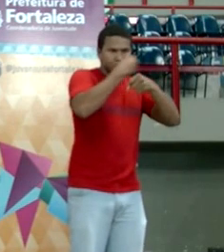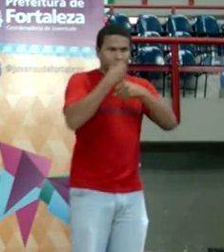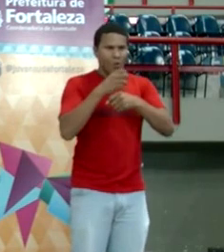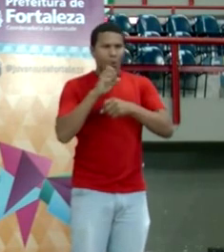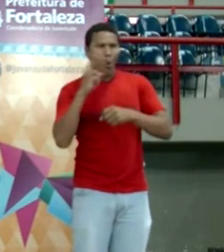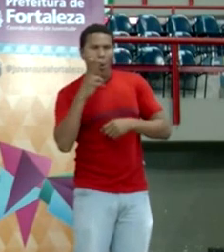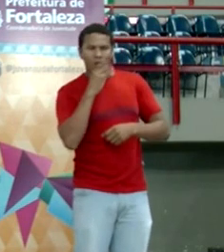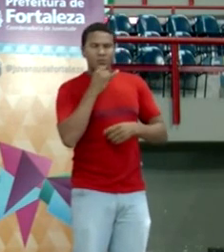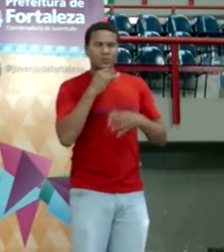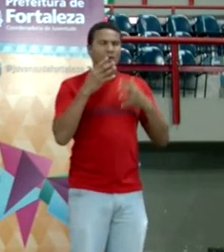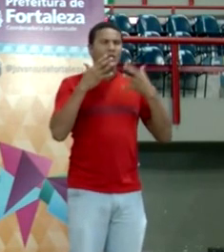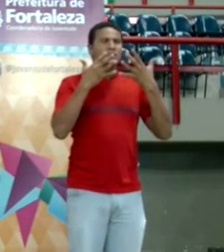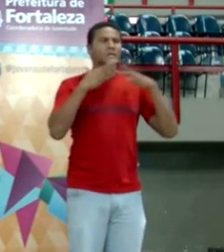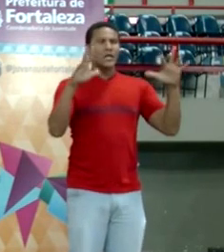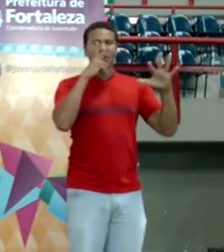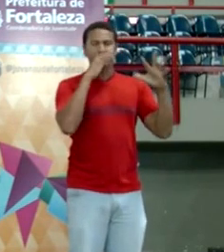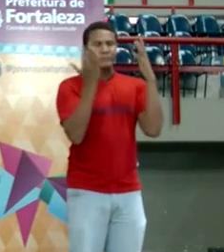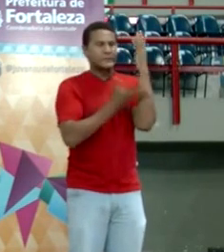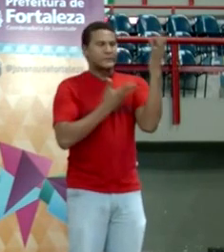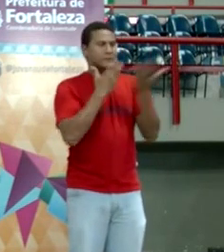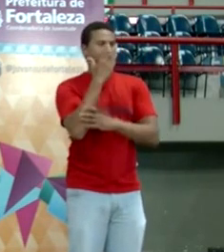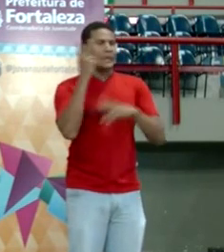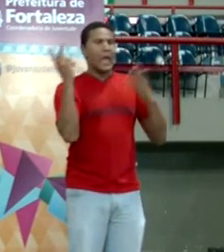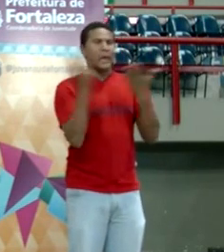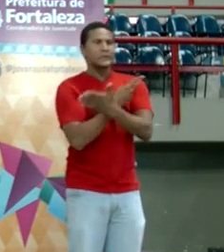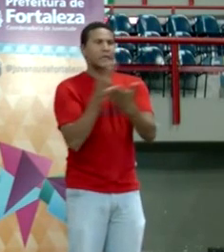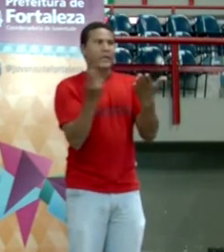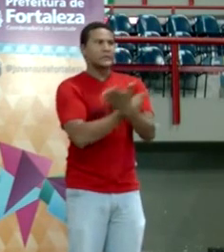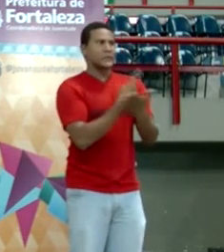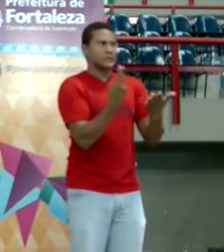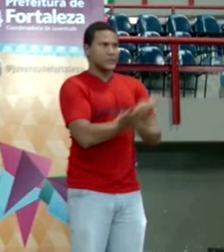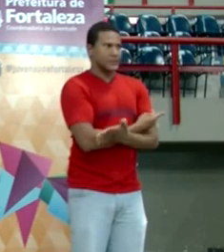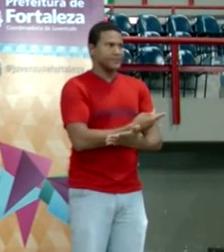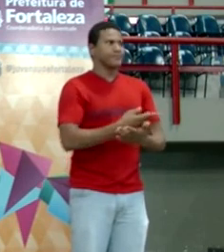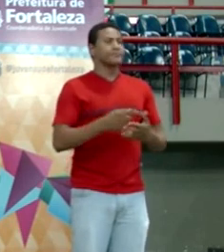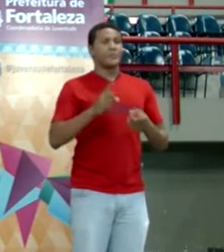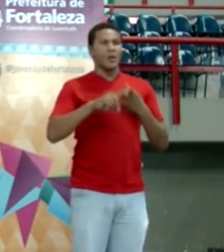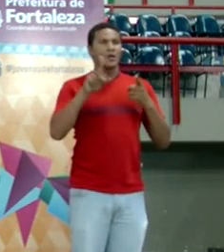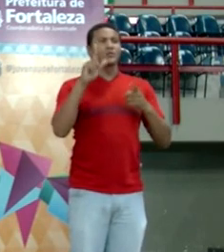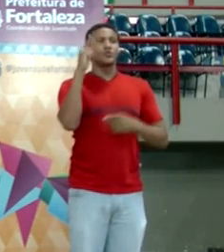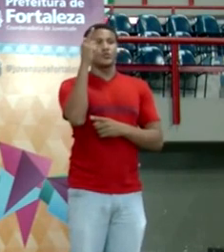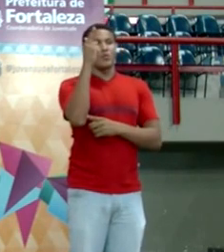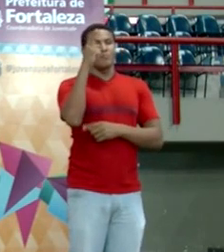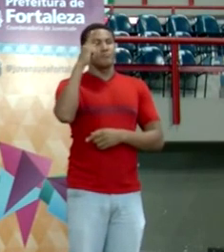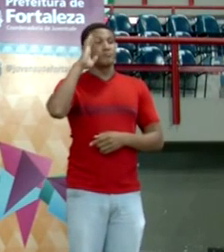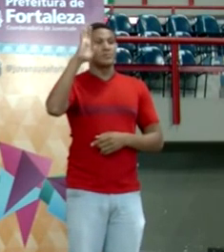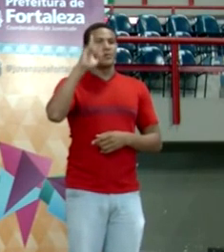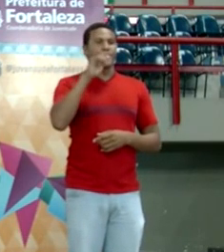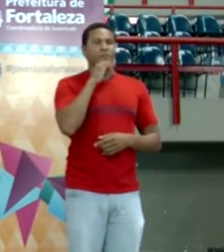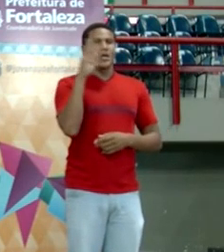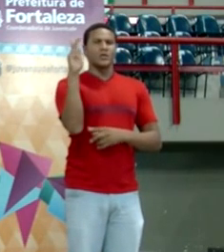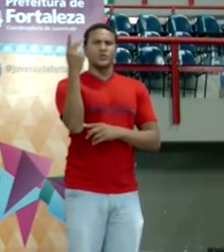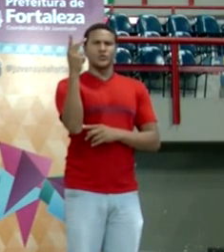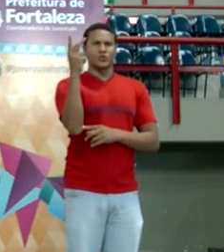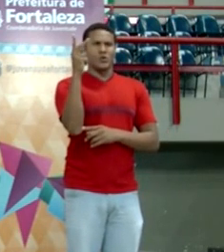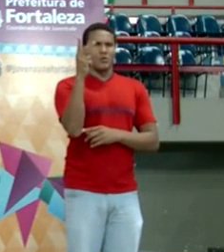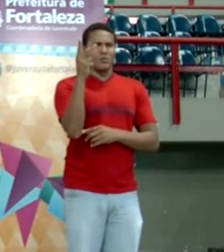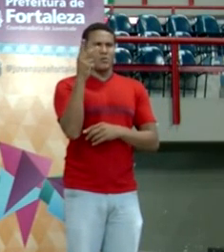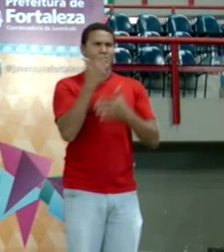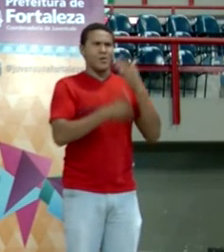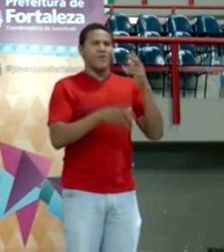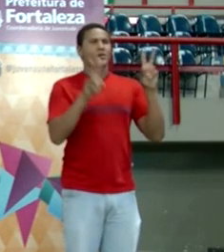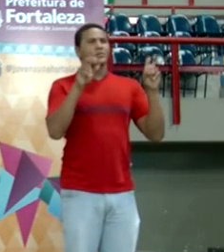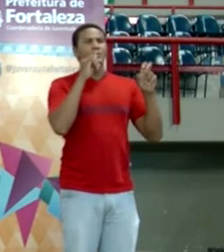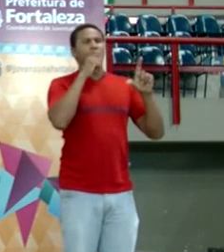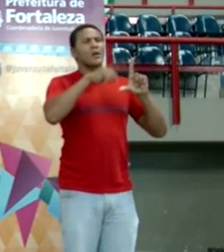impacto ambiental. Tá certo? Cai muito na prova de geografia gráfico. Tá certo? Na prova de história, se cai alguma coisa sobre